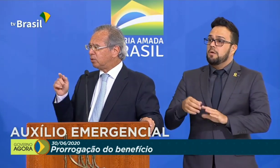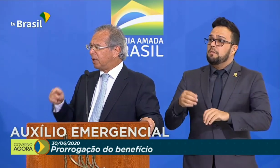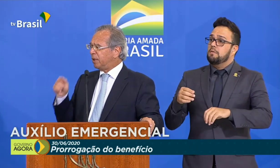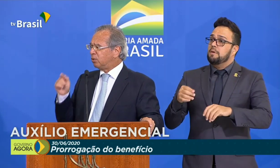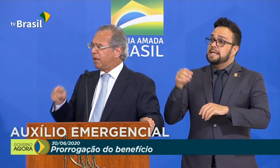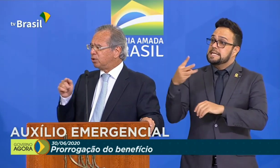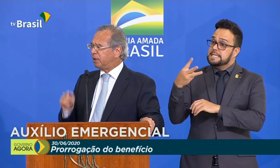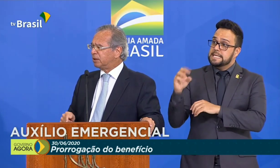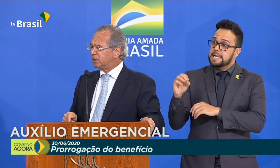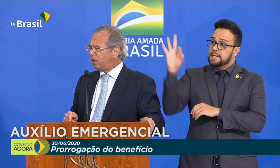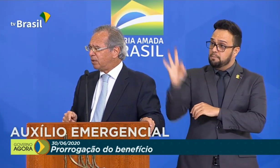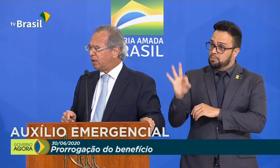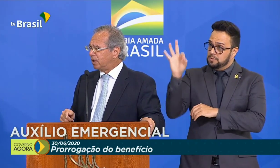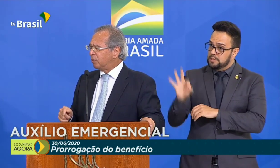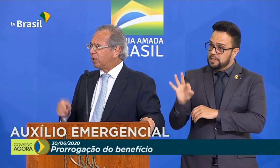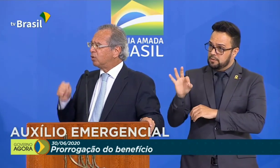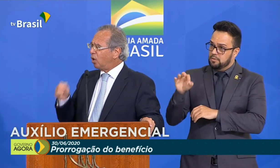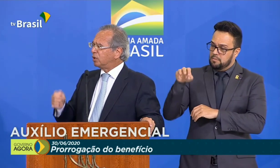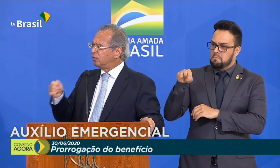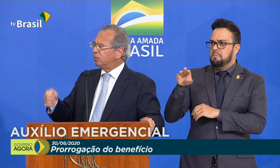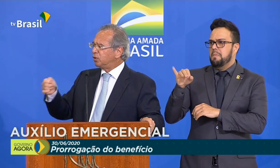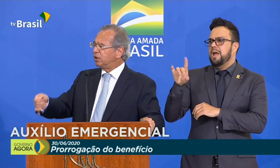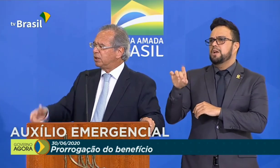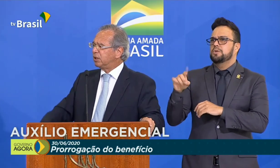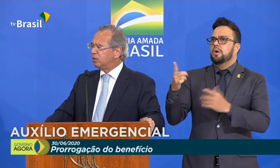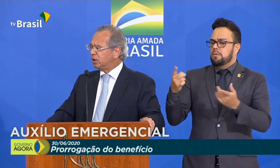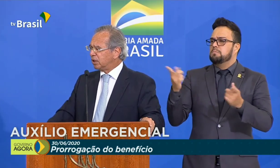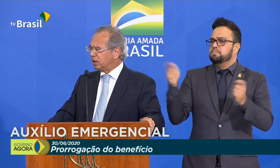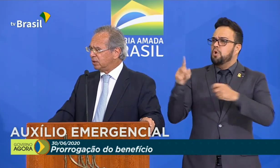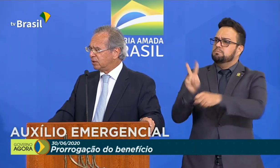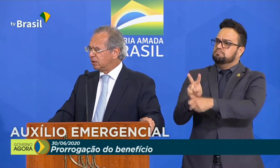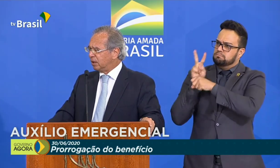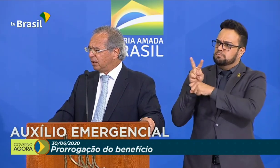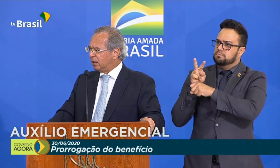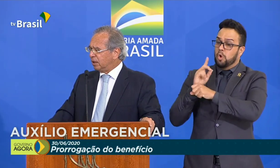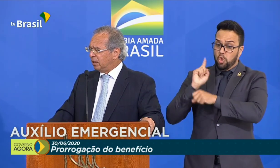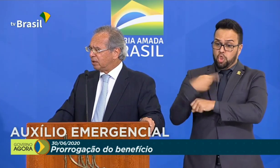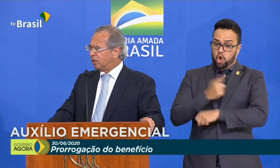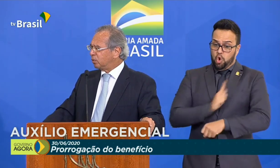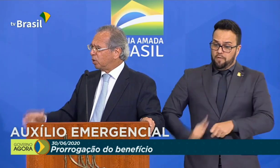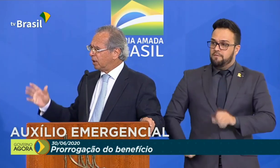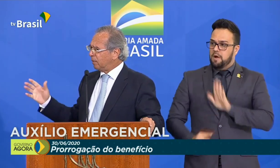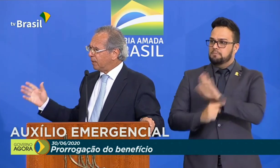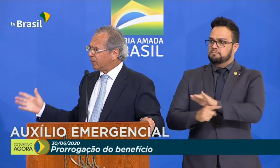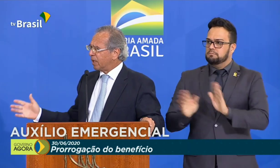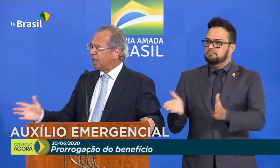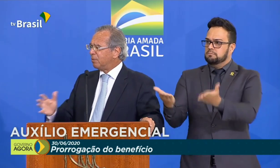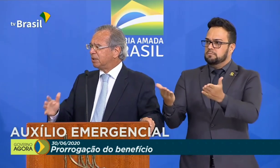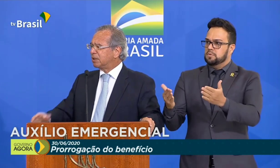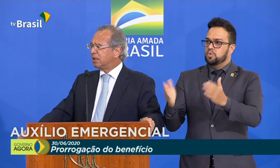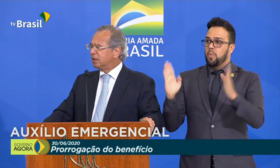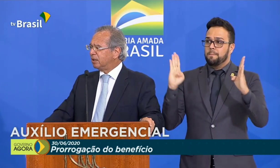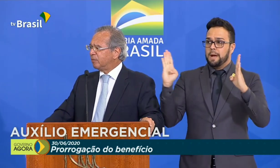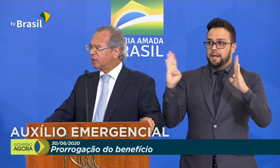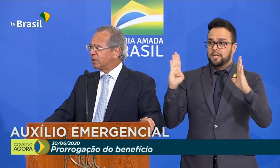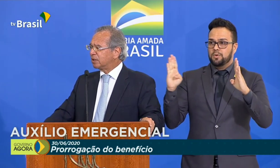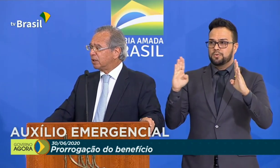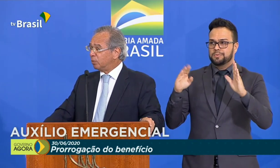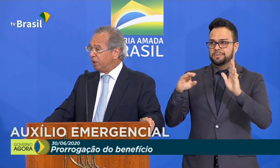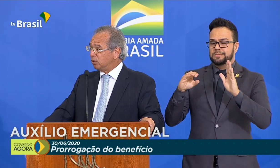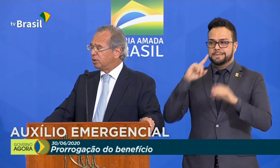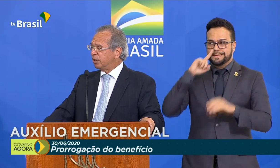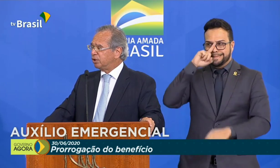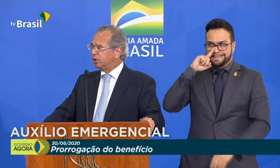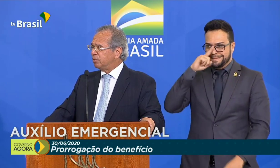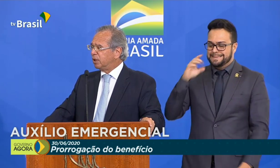do seu faturamento médio mensal, porque nós vamos financiar durante a crise. Então, esse programa acaba de sair, está